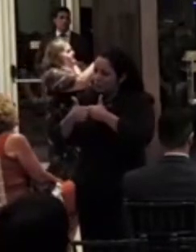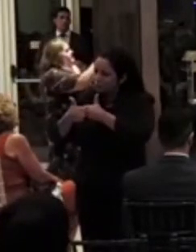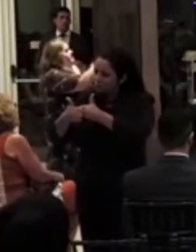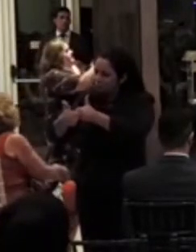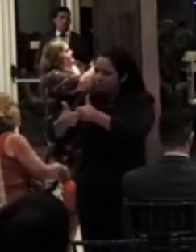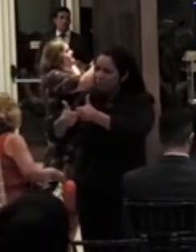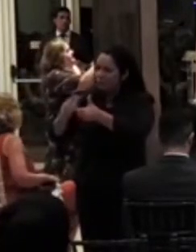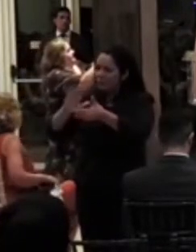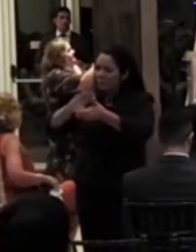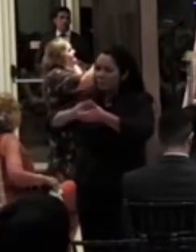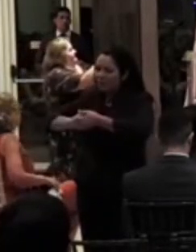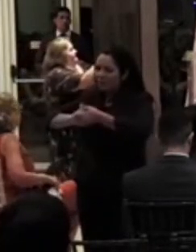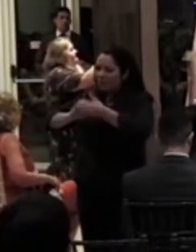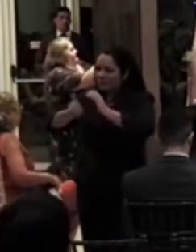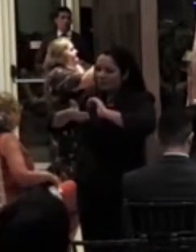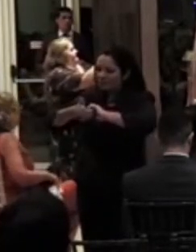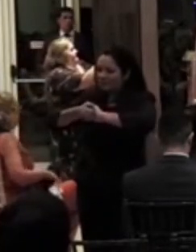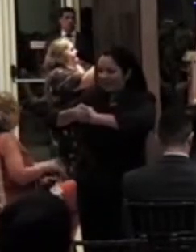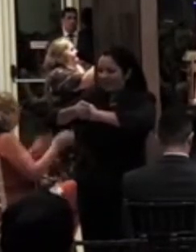dadas.